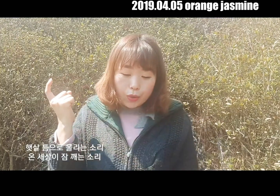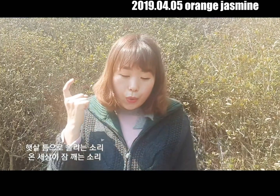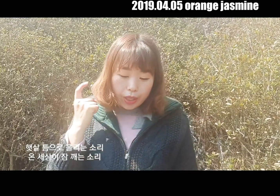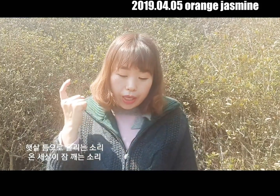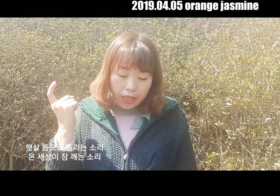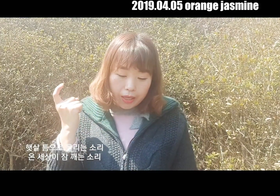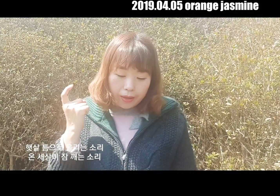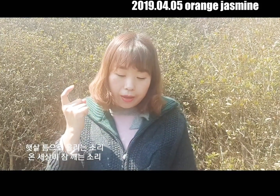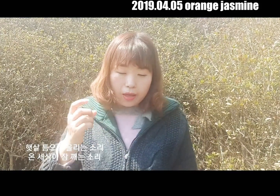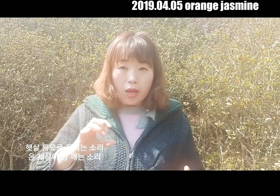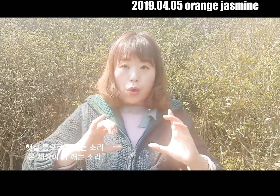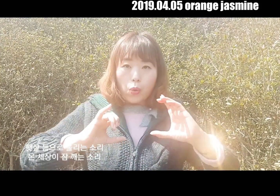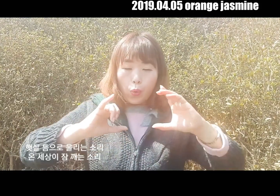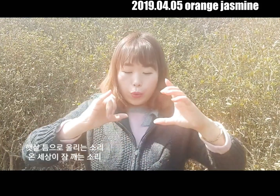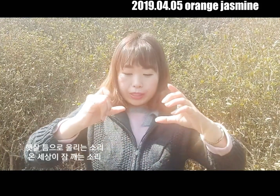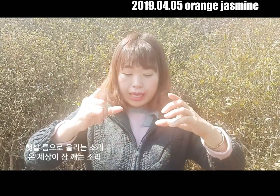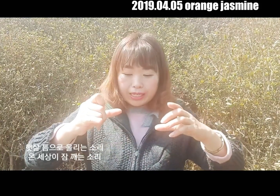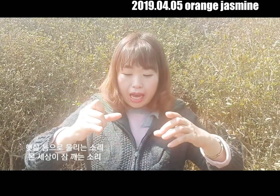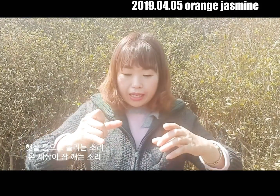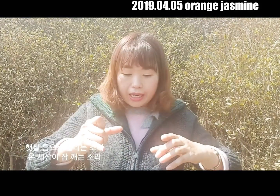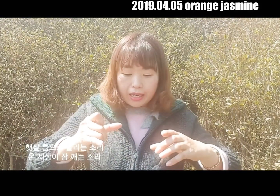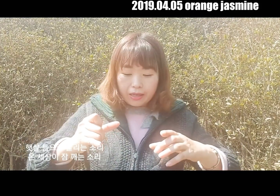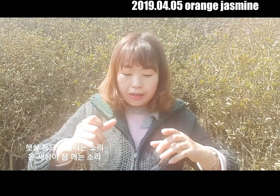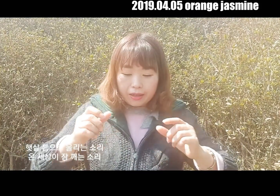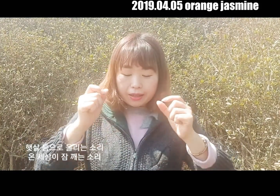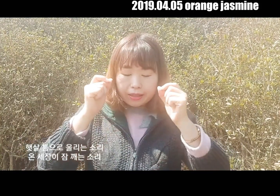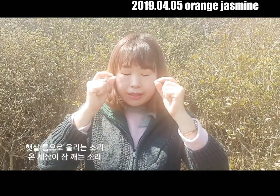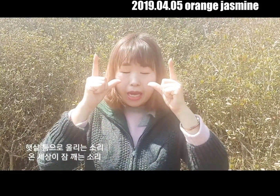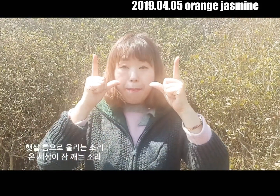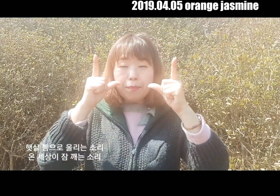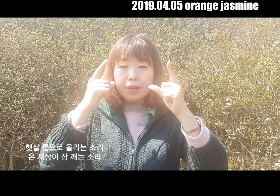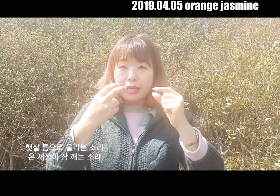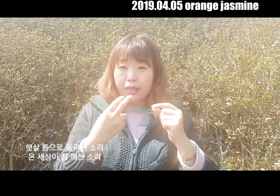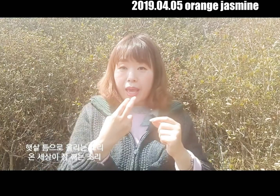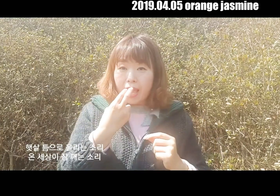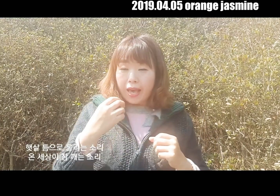울리는 소리, 온 세상이 잠